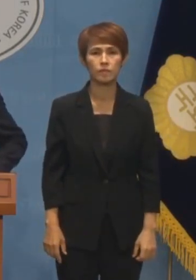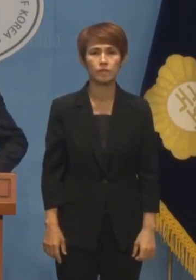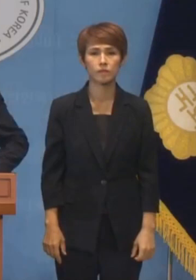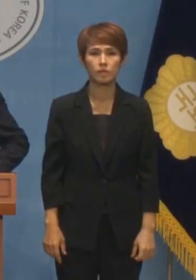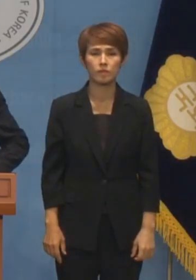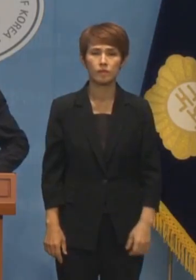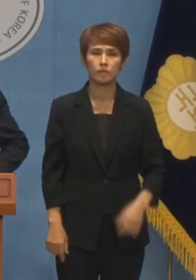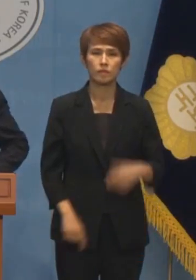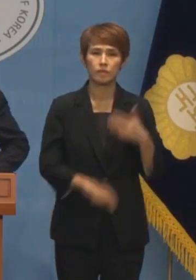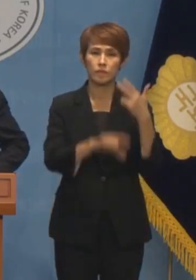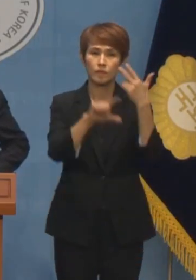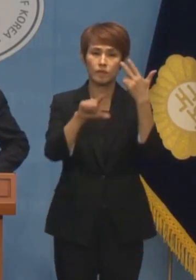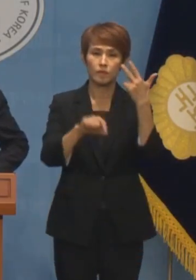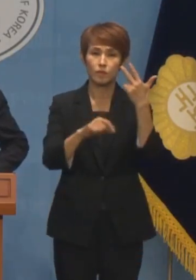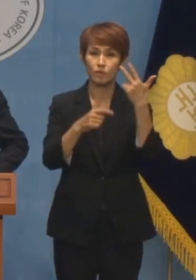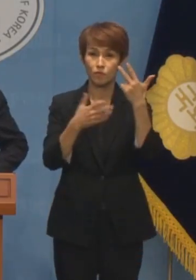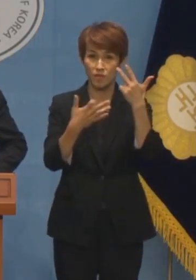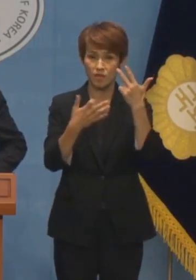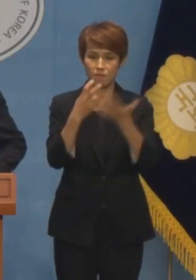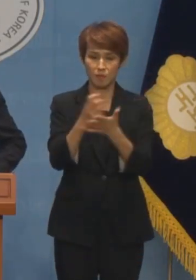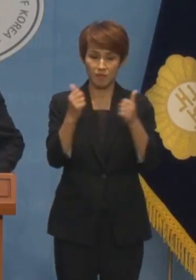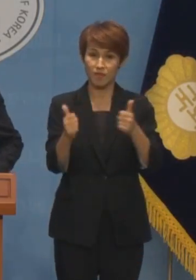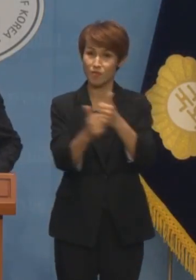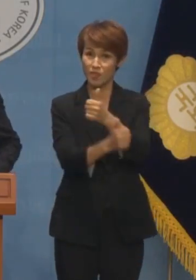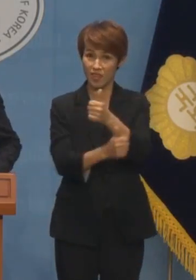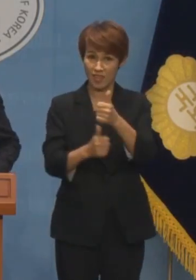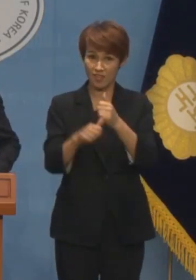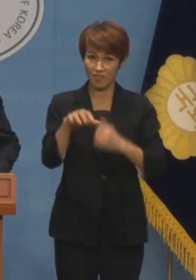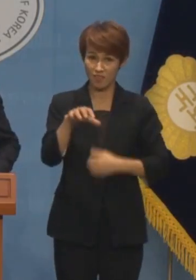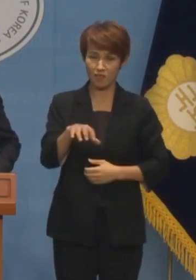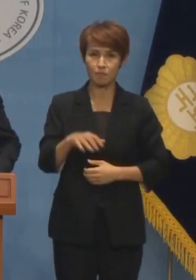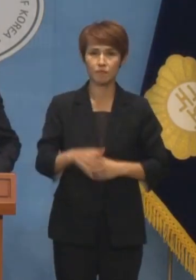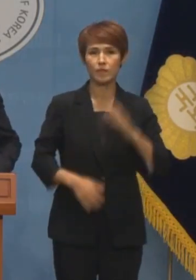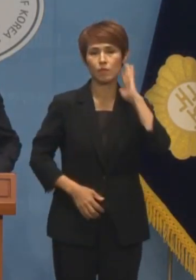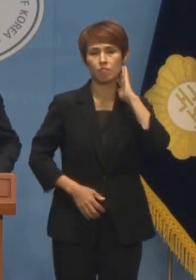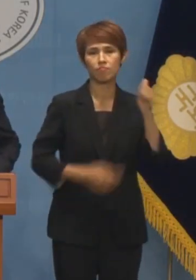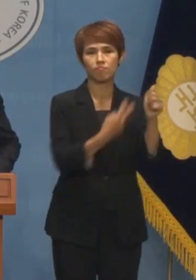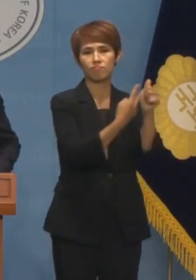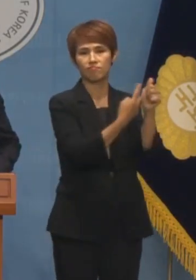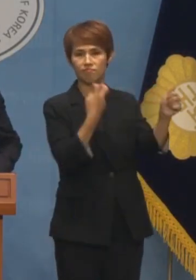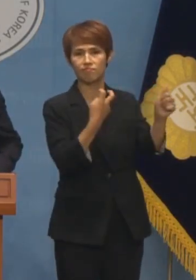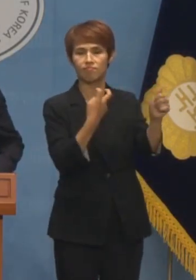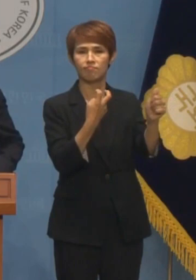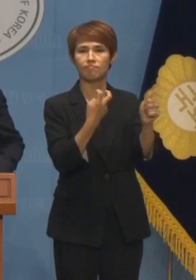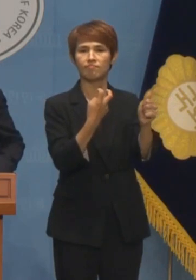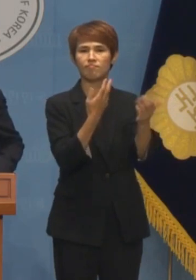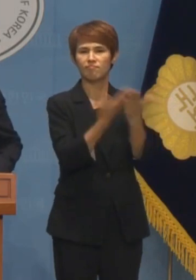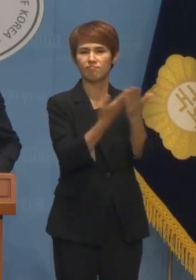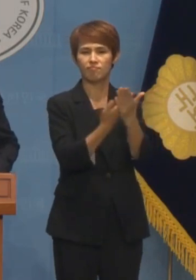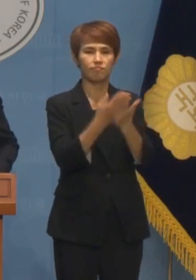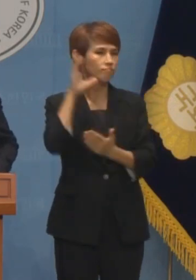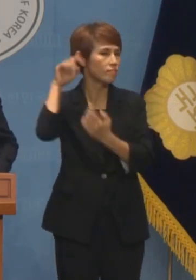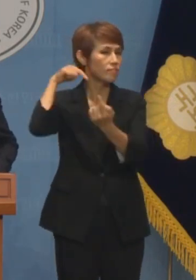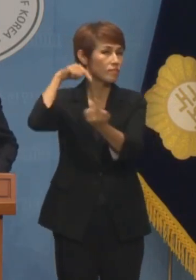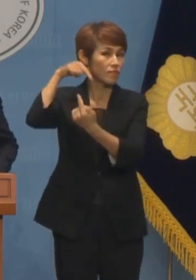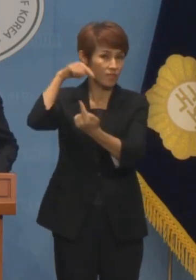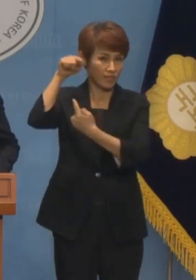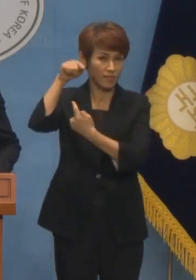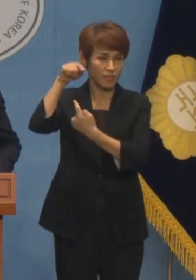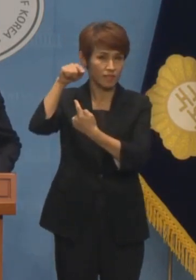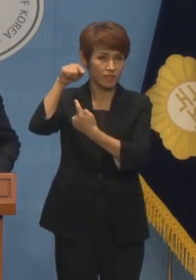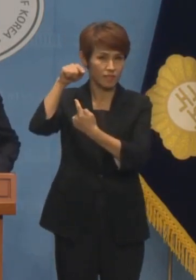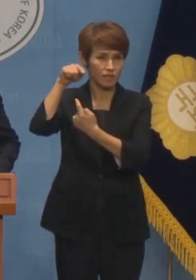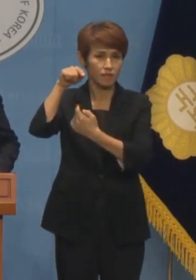지난 19일 날 법사위에서 대통령 탄핵 청원 청문회, 한마디로 의혹